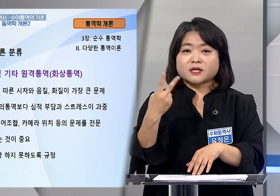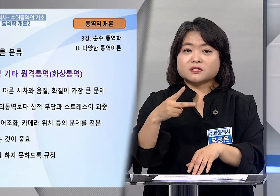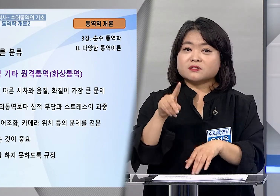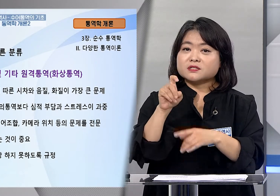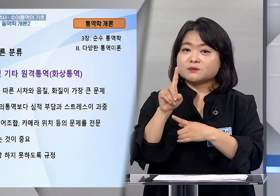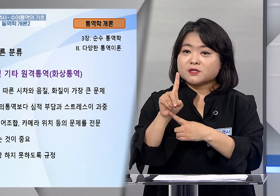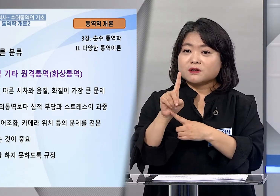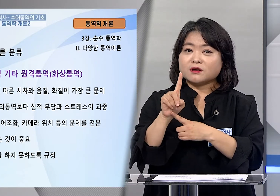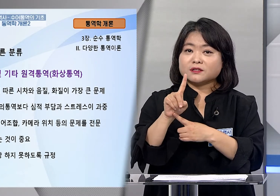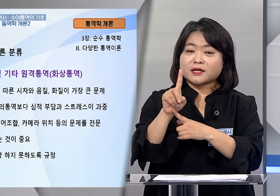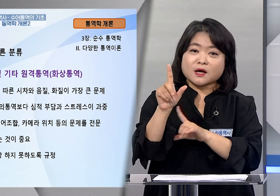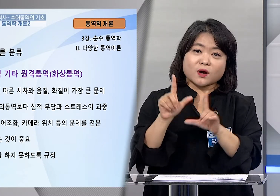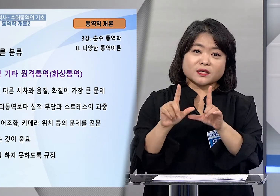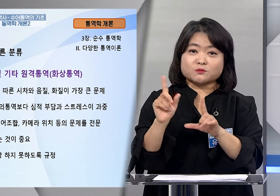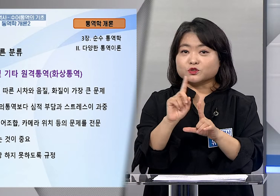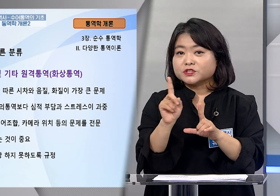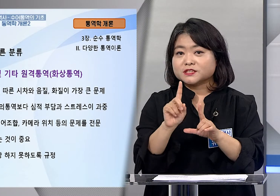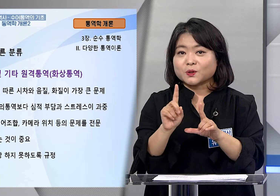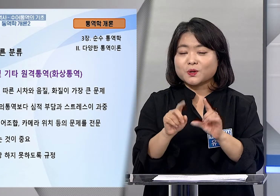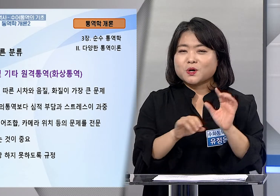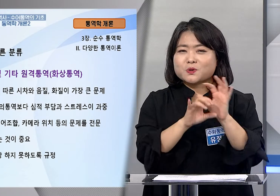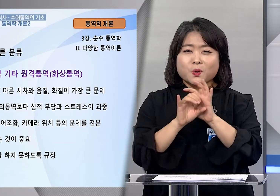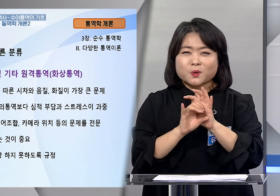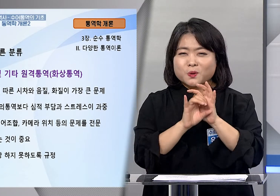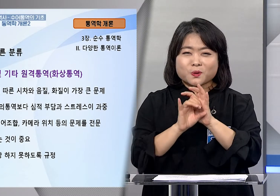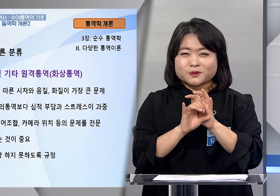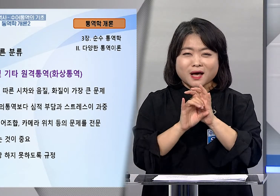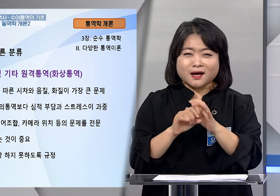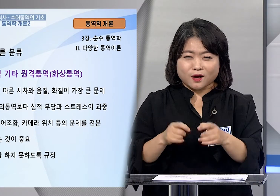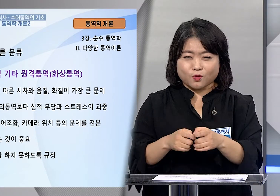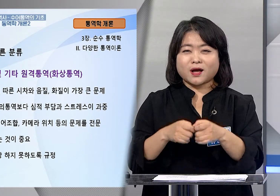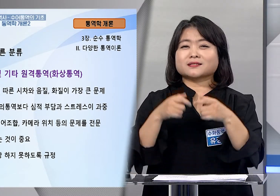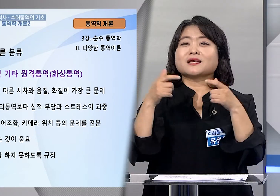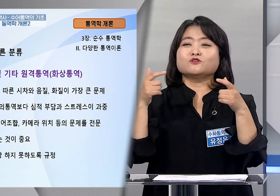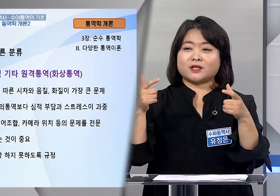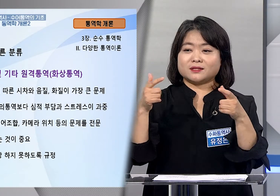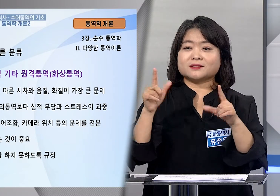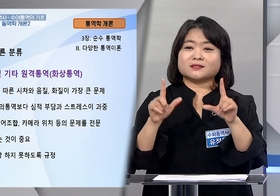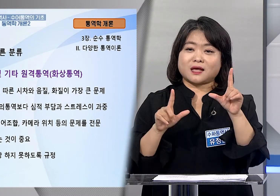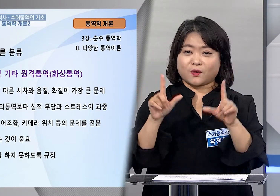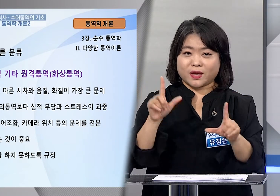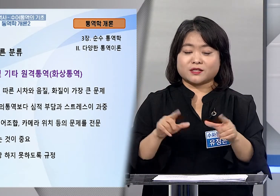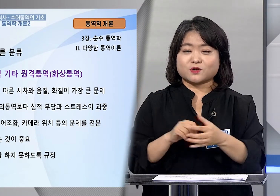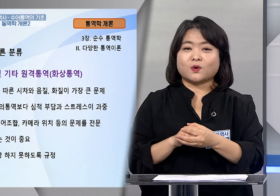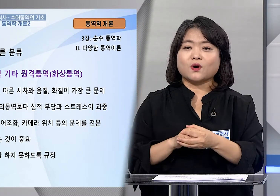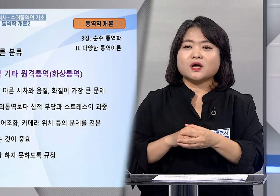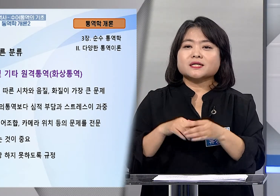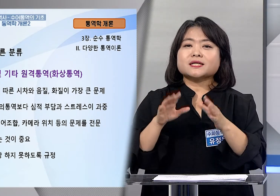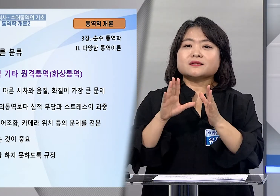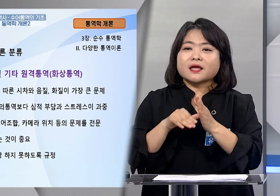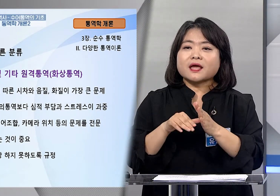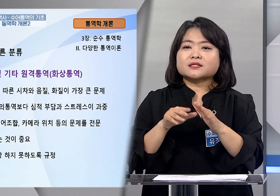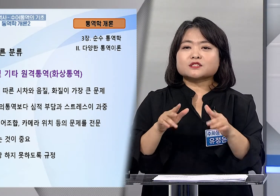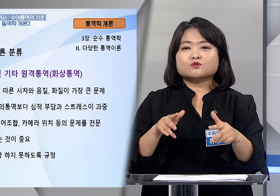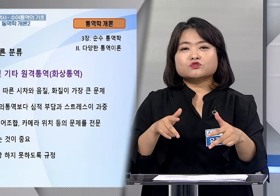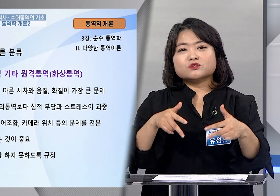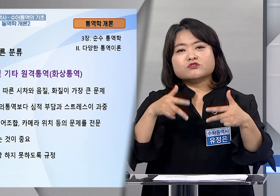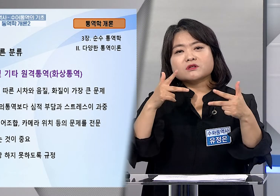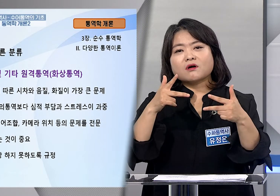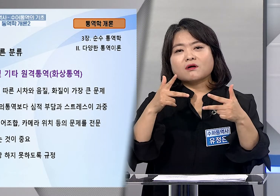2021년의 상황이 무엇이죠? 코로나가 확산된 사회이죠. 이때 지금 우리 위성